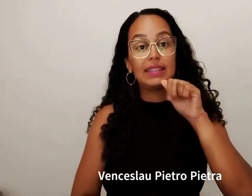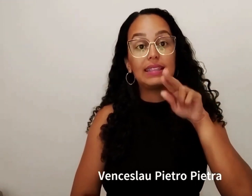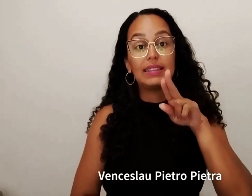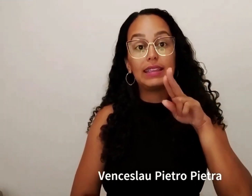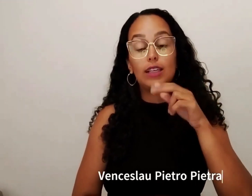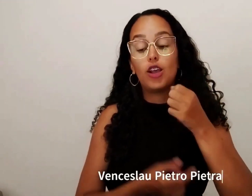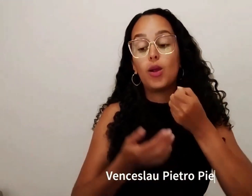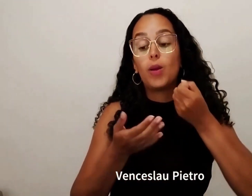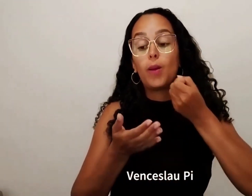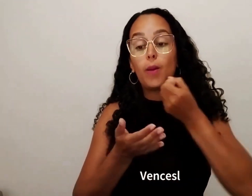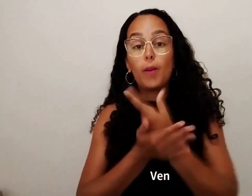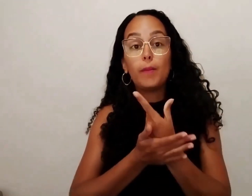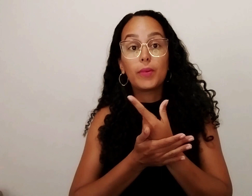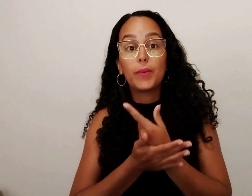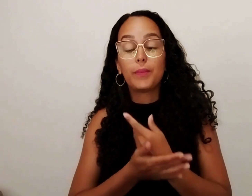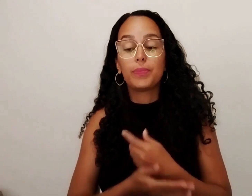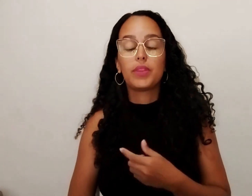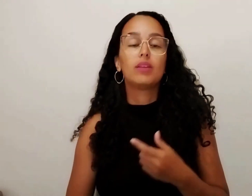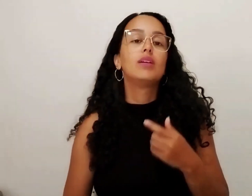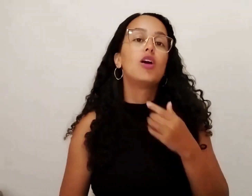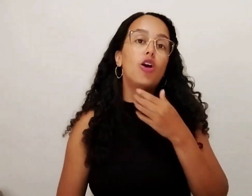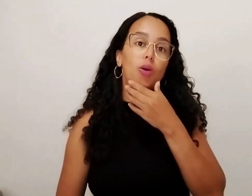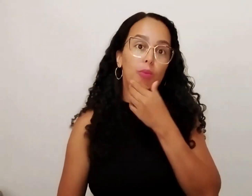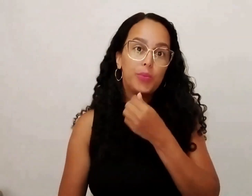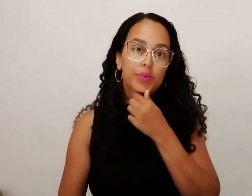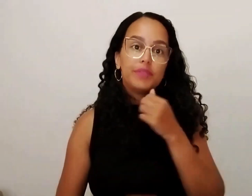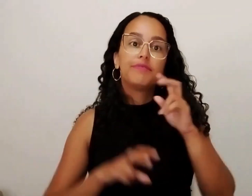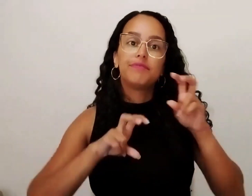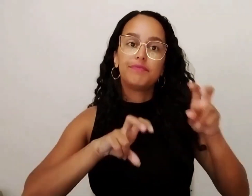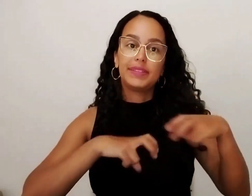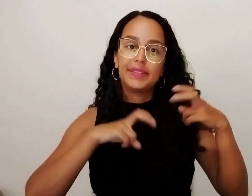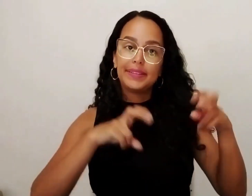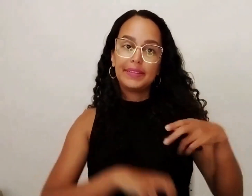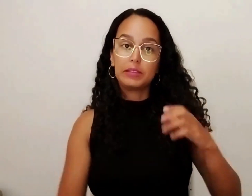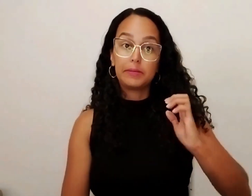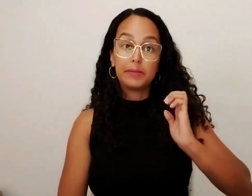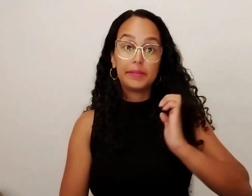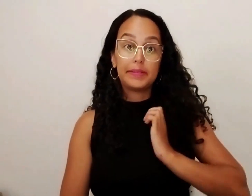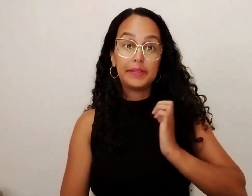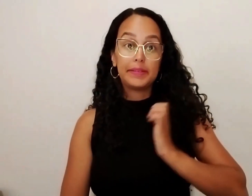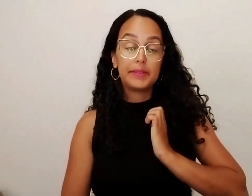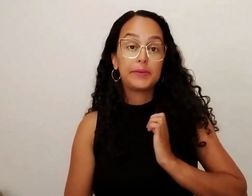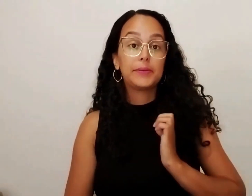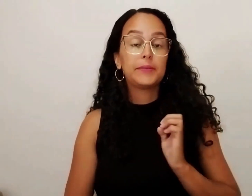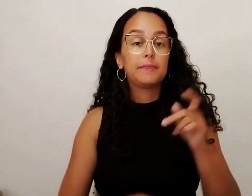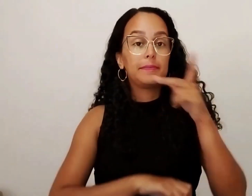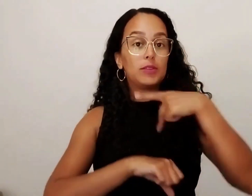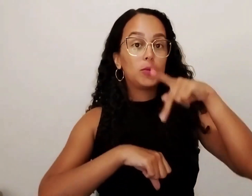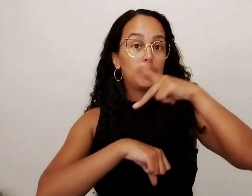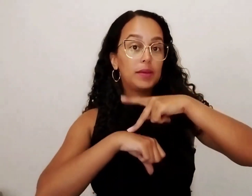Macunaíma e seus irmãos vão para a cidade grande recuperar o